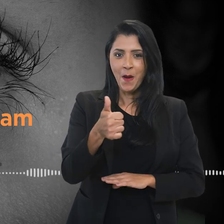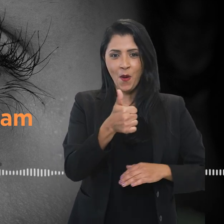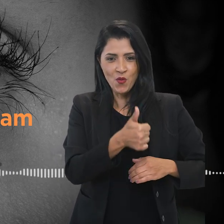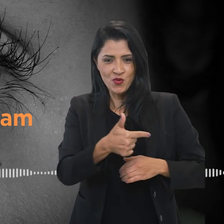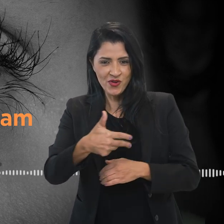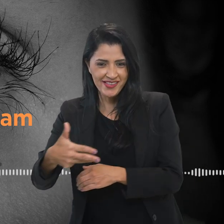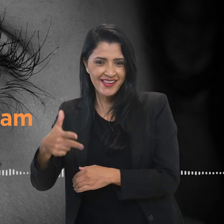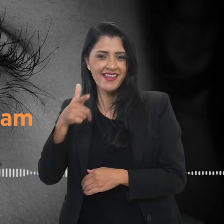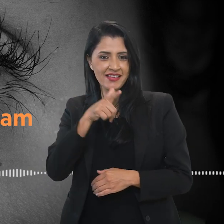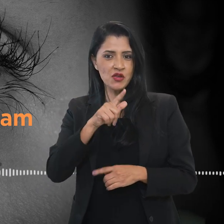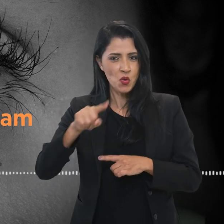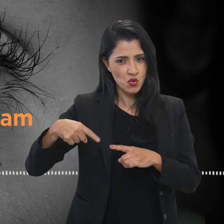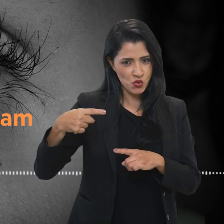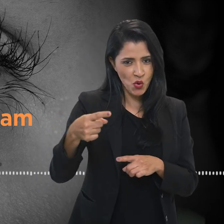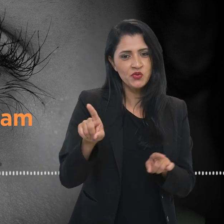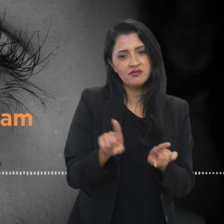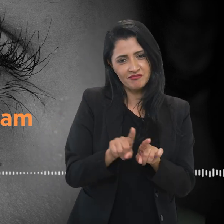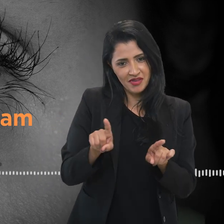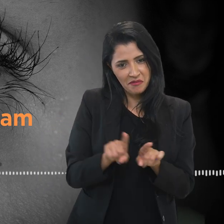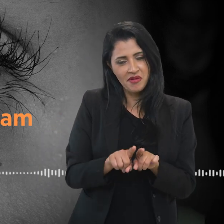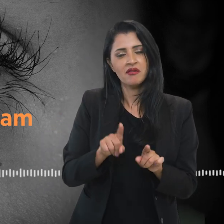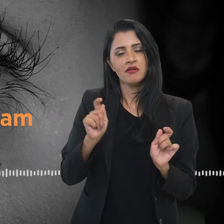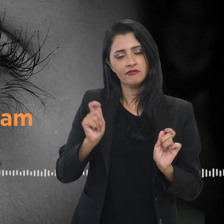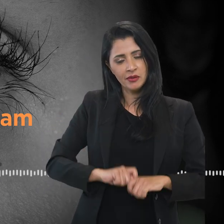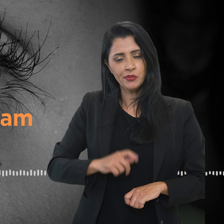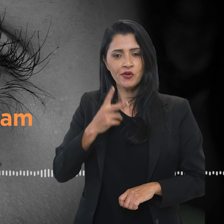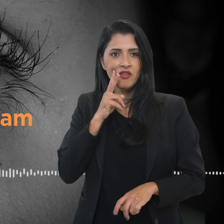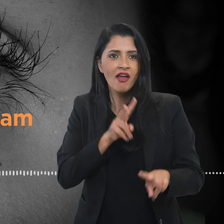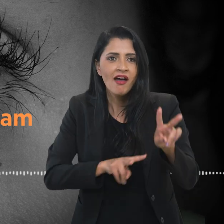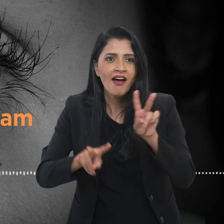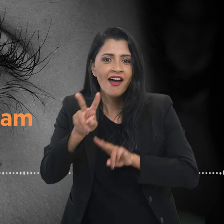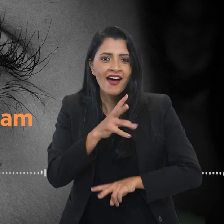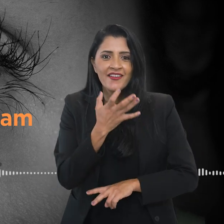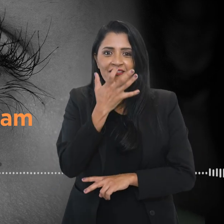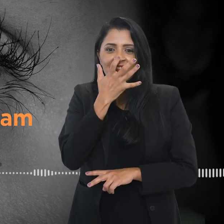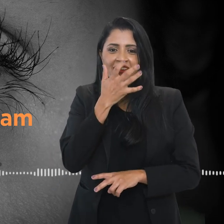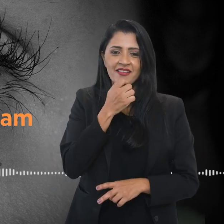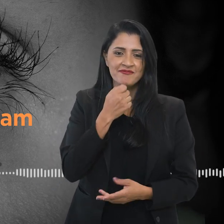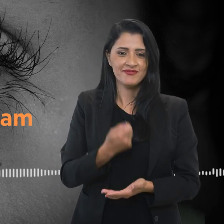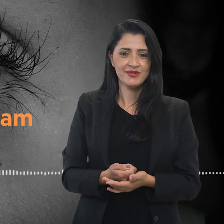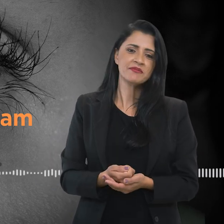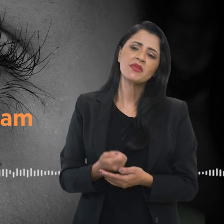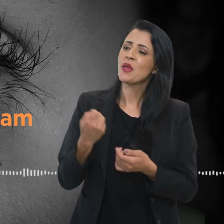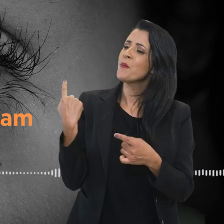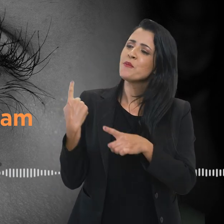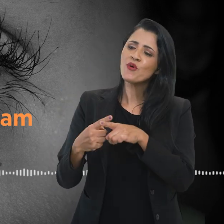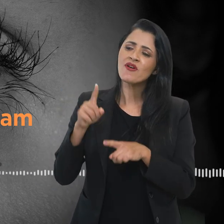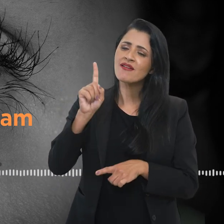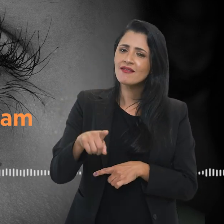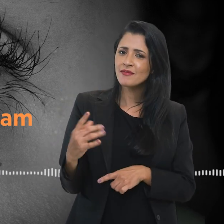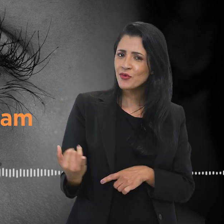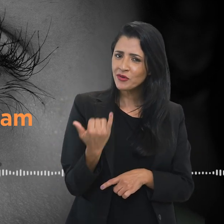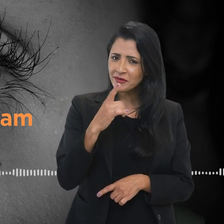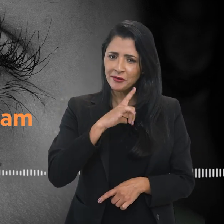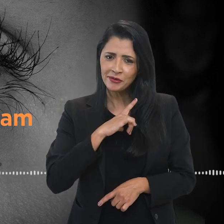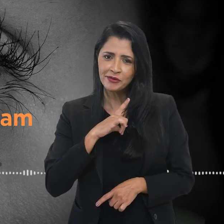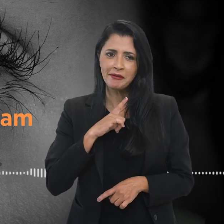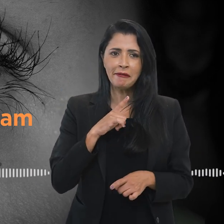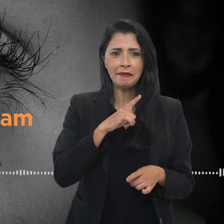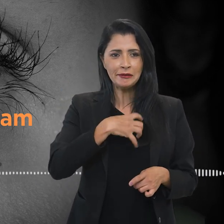primeiros episódios e nos próximos, que a gente vai poder ver o podcast. Me conta por que é importante a gente